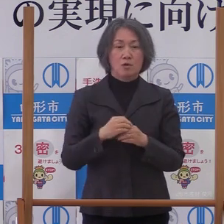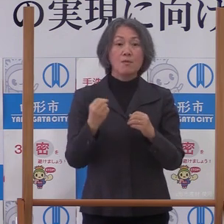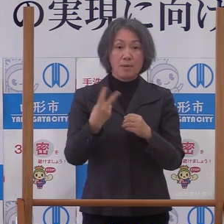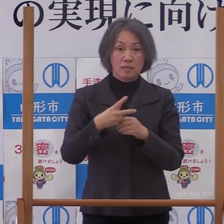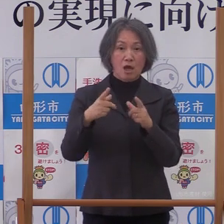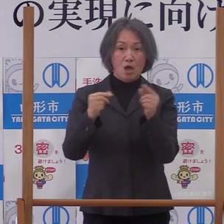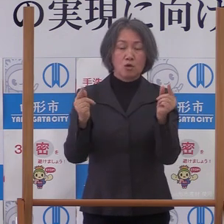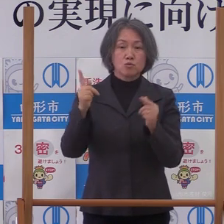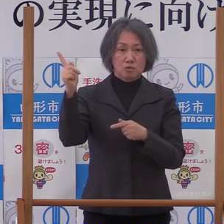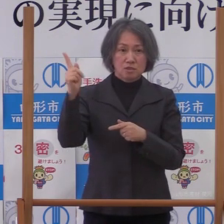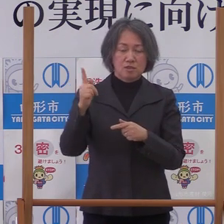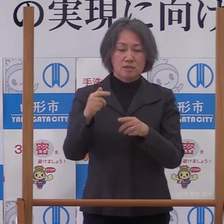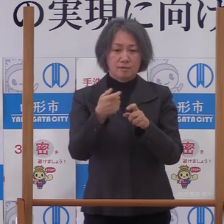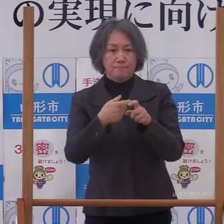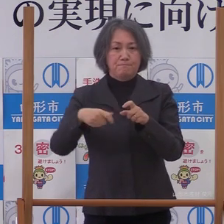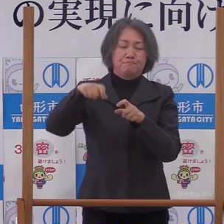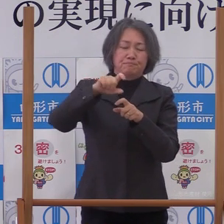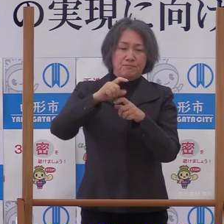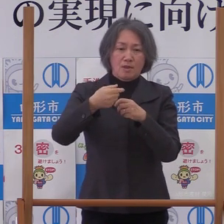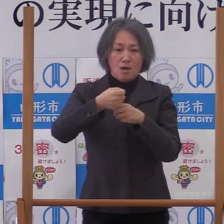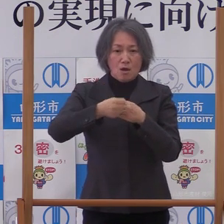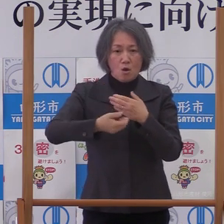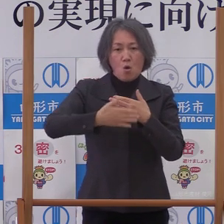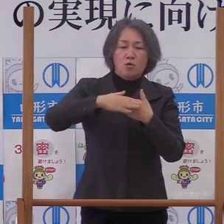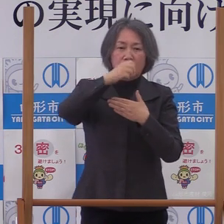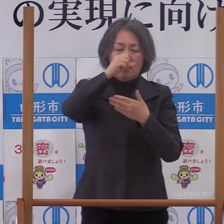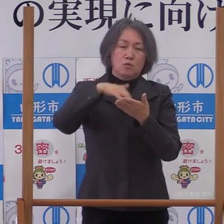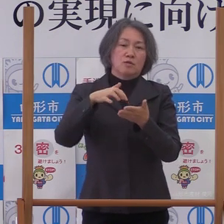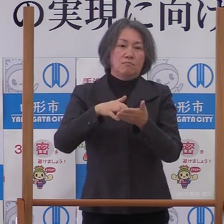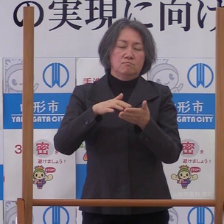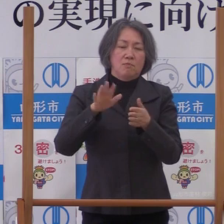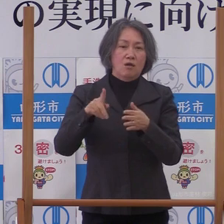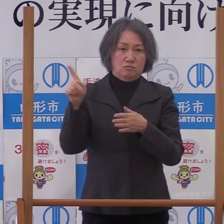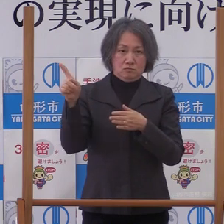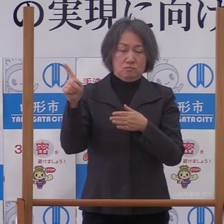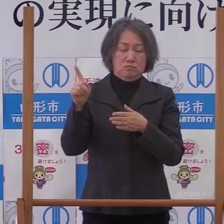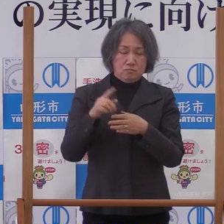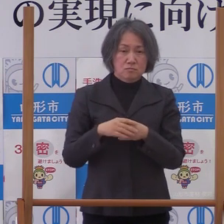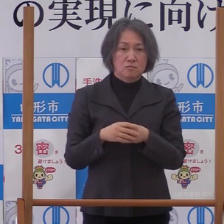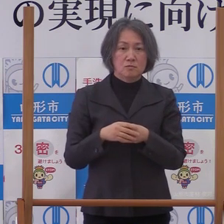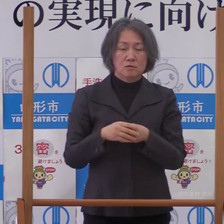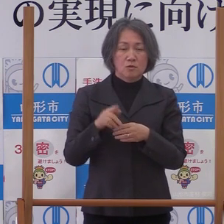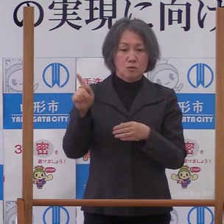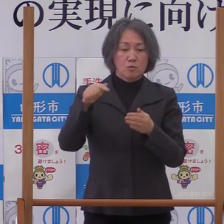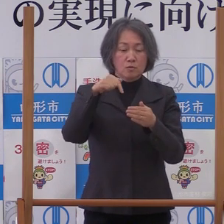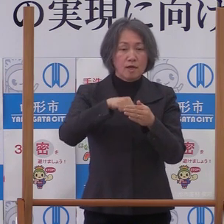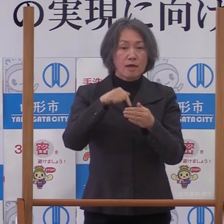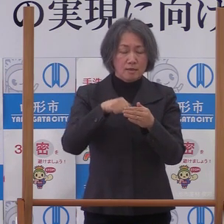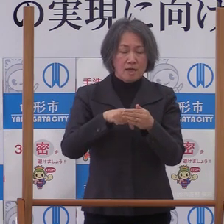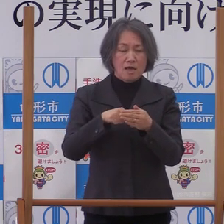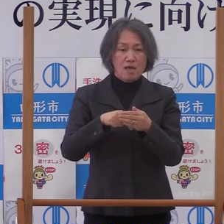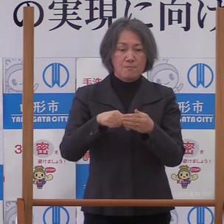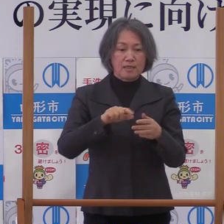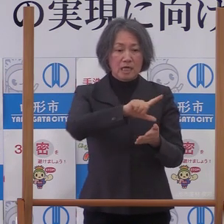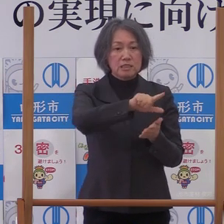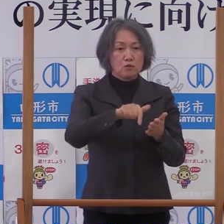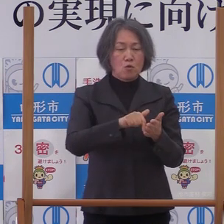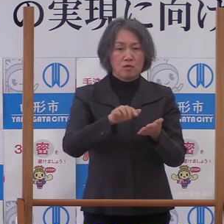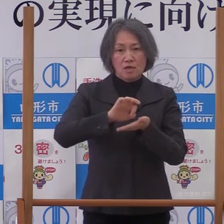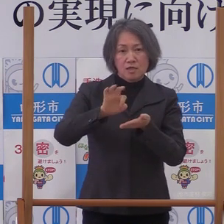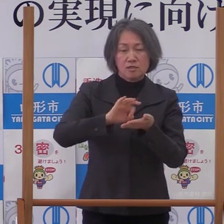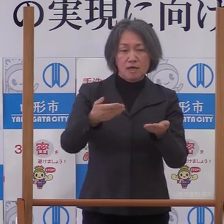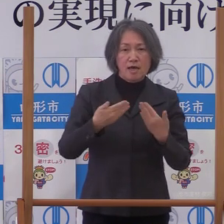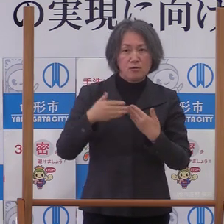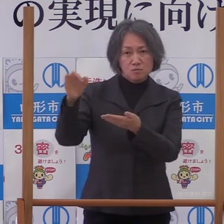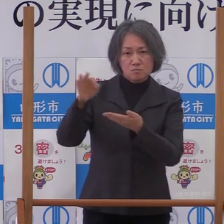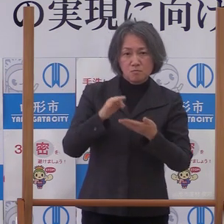でまたさらに補正予算が組まれるということですから、その中でやはりまた地方で使える分も出てく